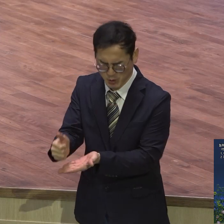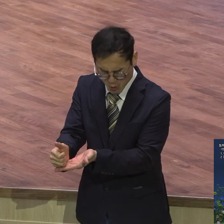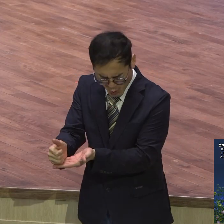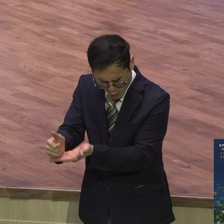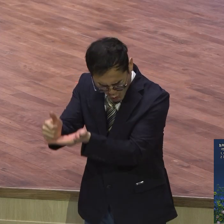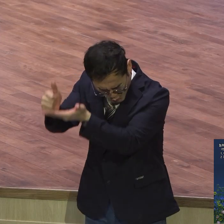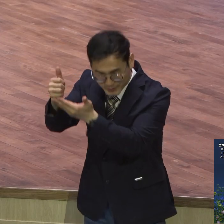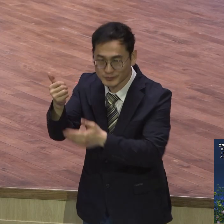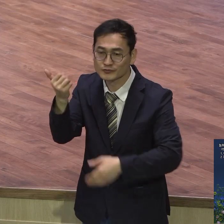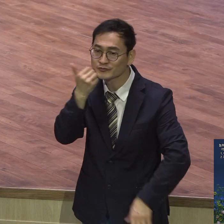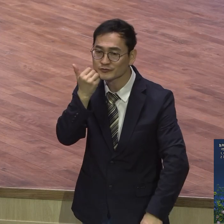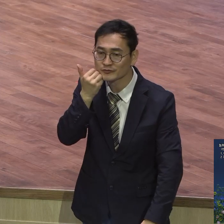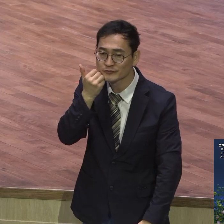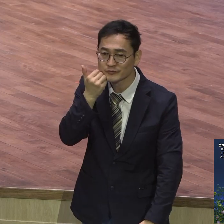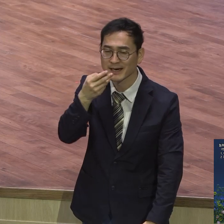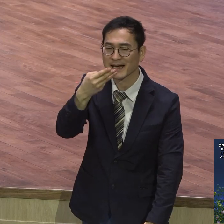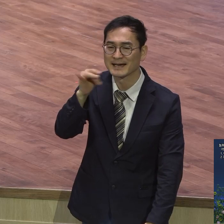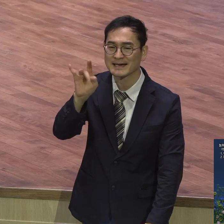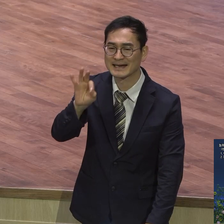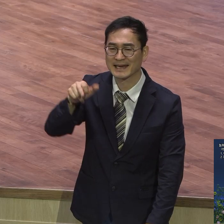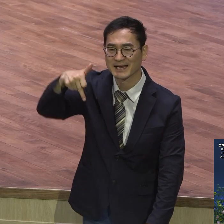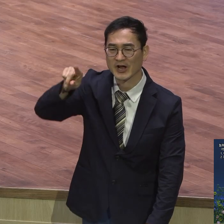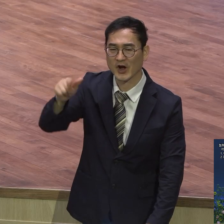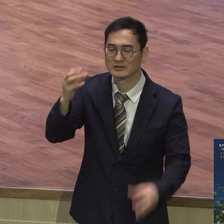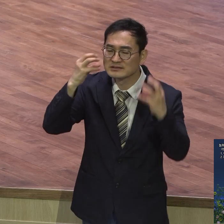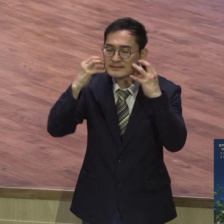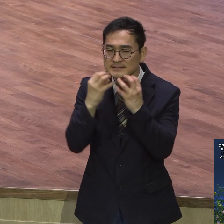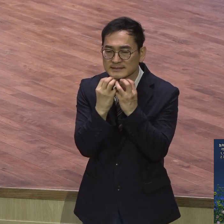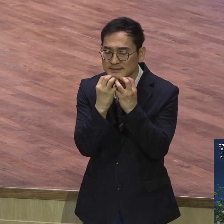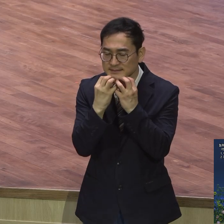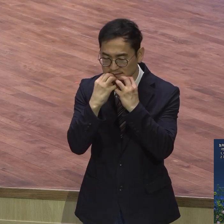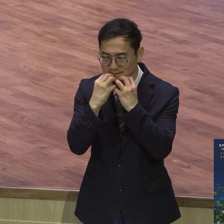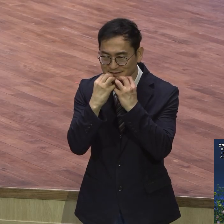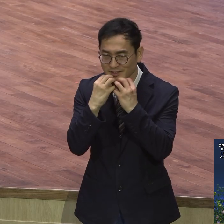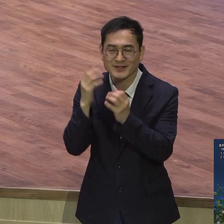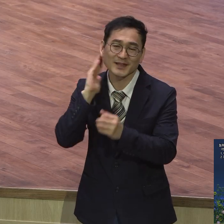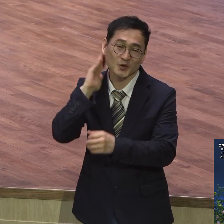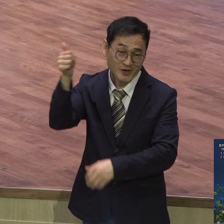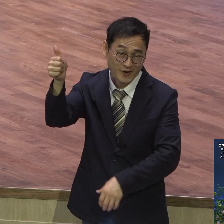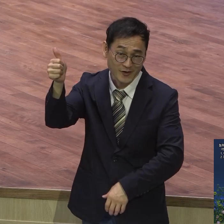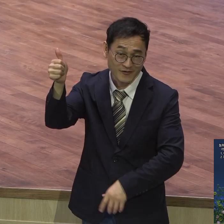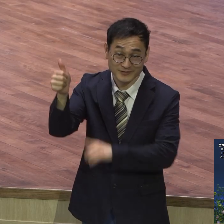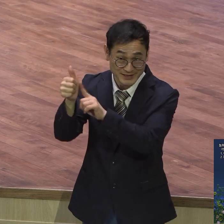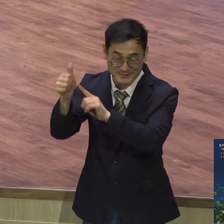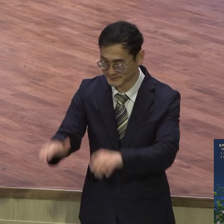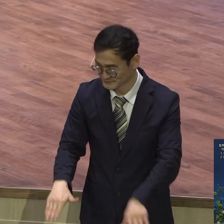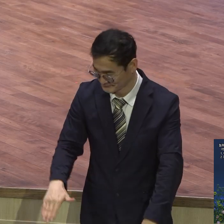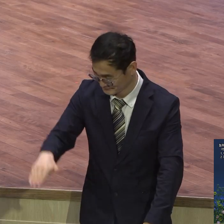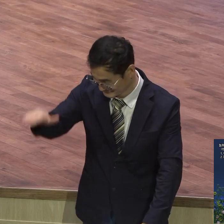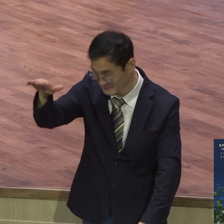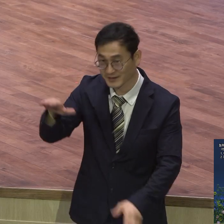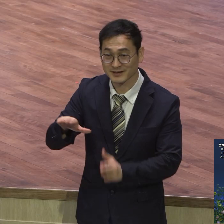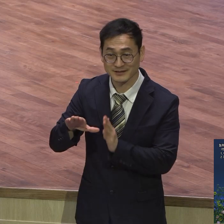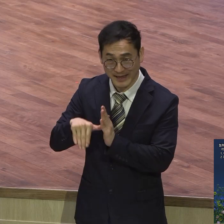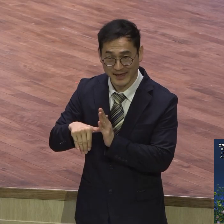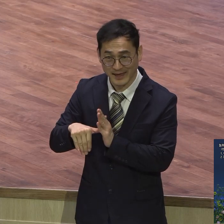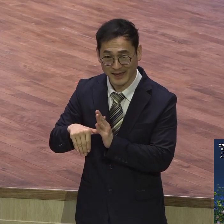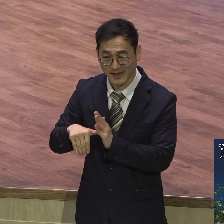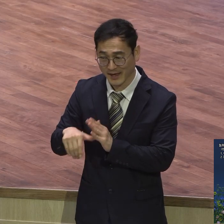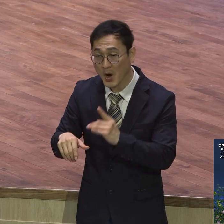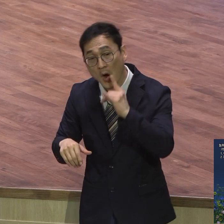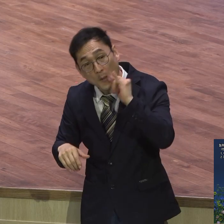누구예요 에브라함 링컨입니다 에브라함 링컨이 성장 배경에 보면요 신앙의